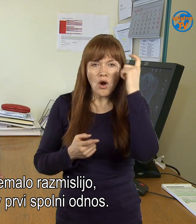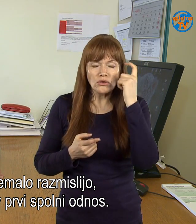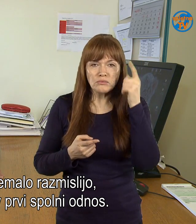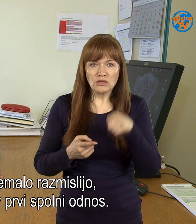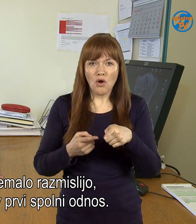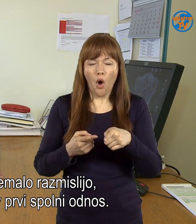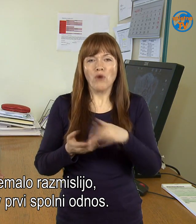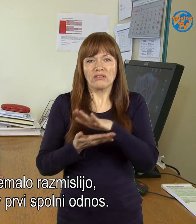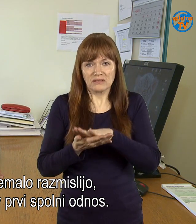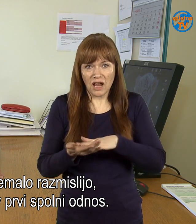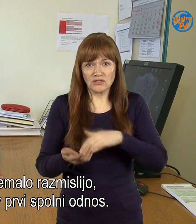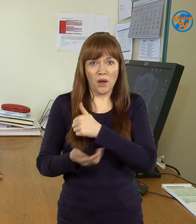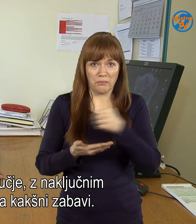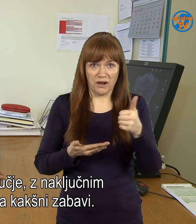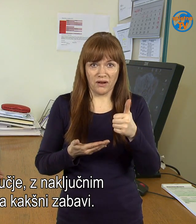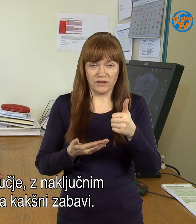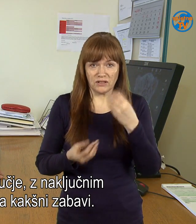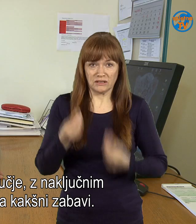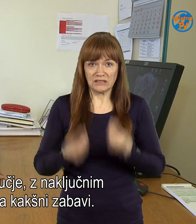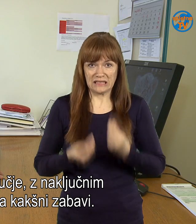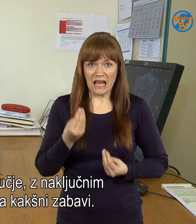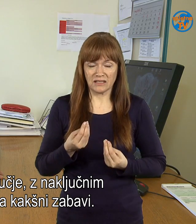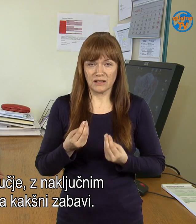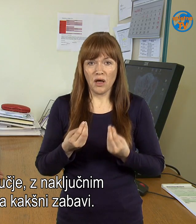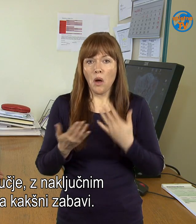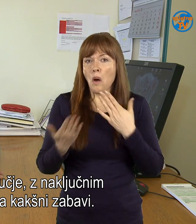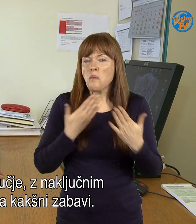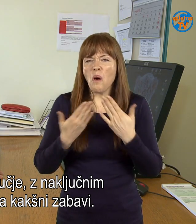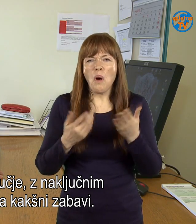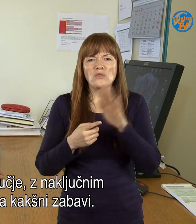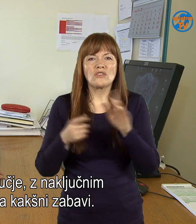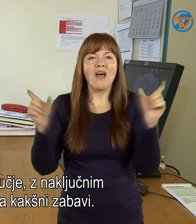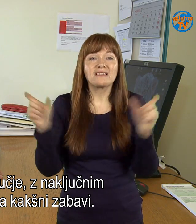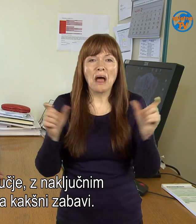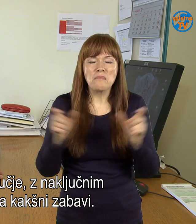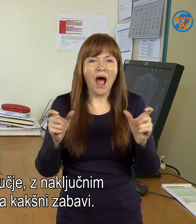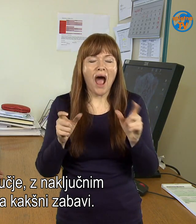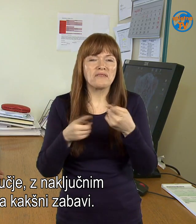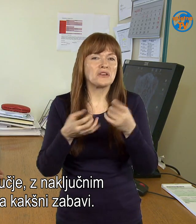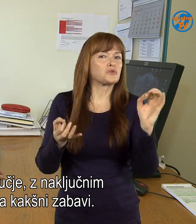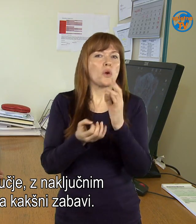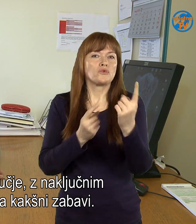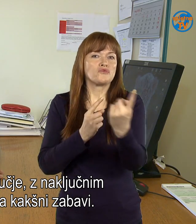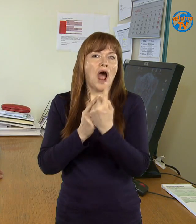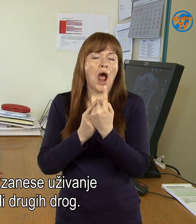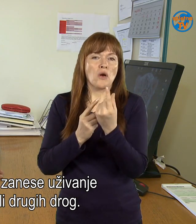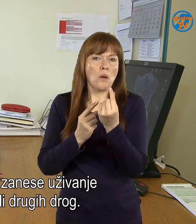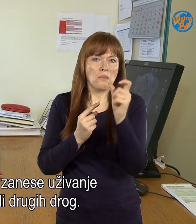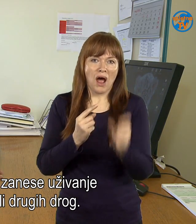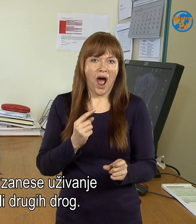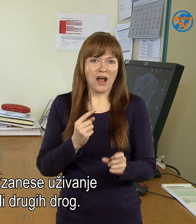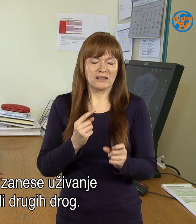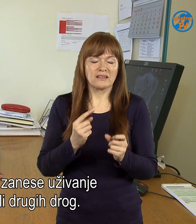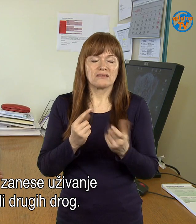v ta prvi spolni odnos. Morda je naključen z naključnim partnerjem na kakšni zabavi. Velikokrat